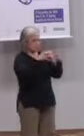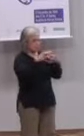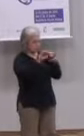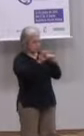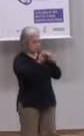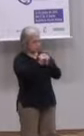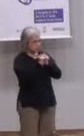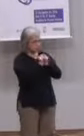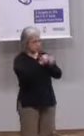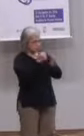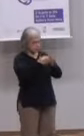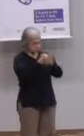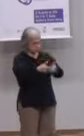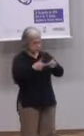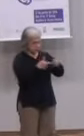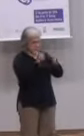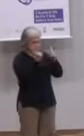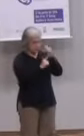unida. Vamos às mãos.